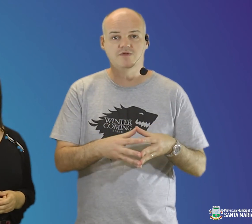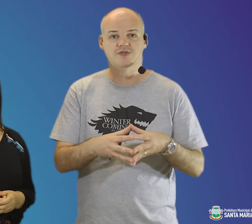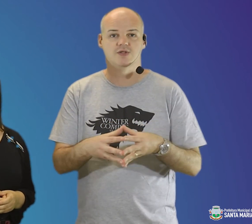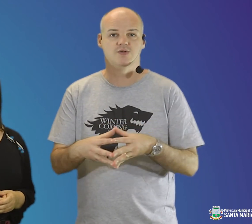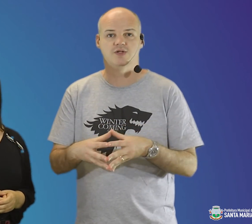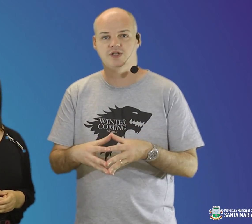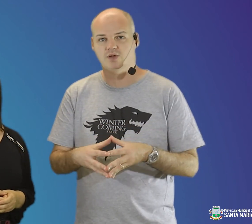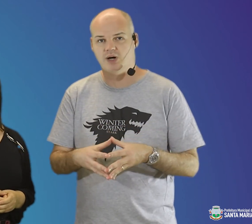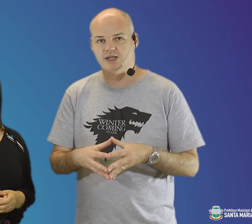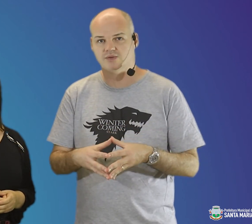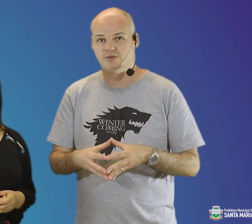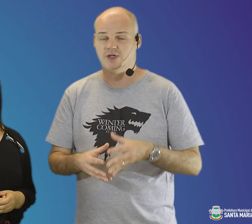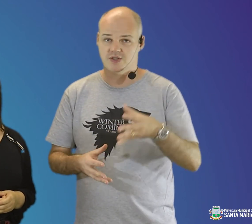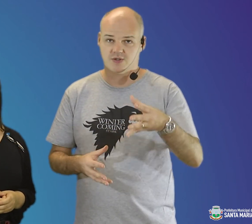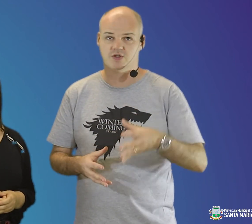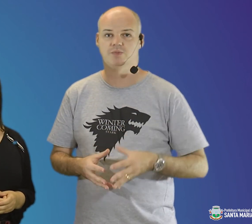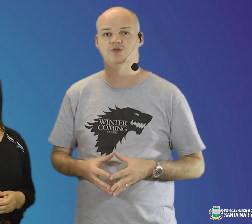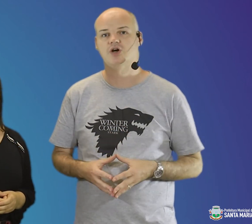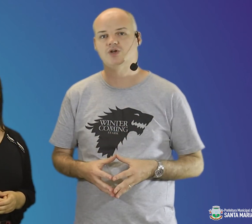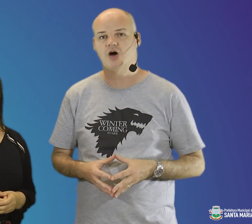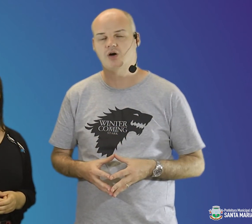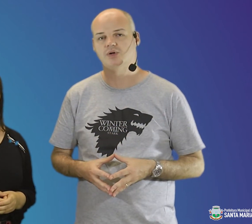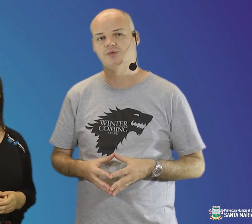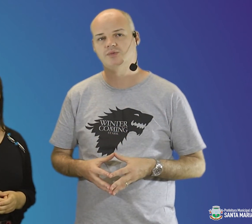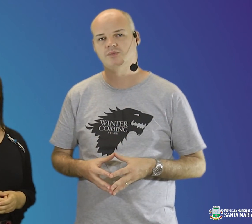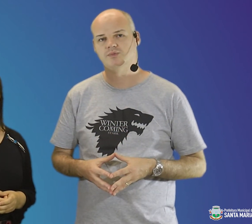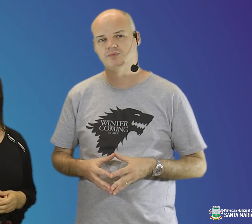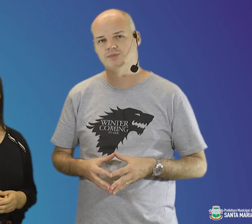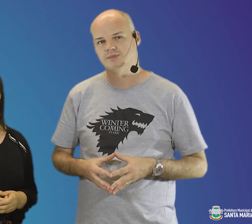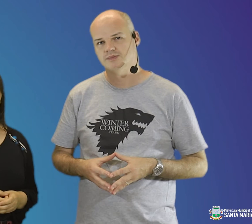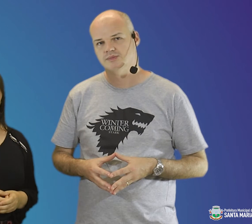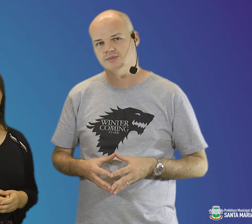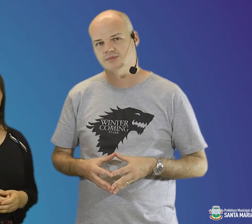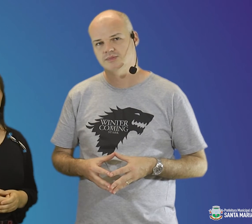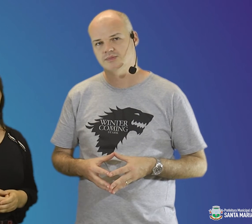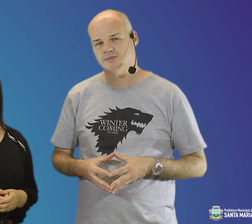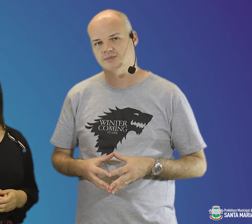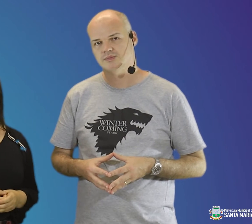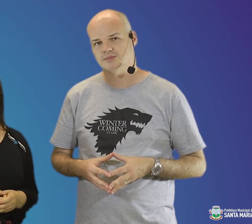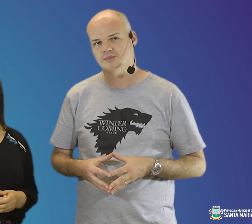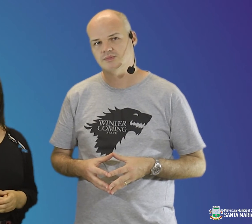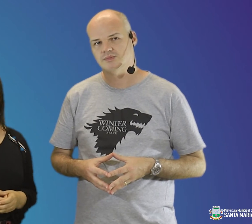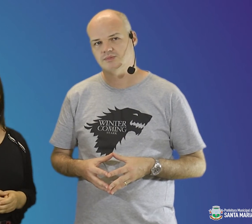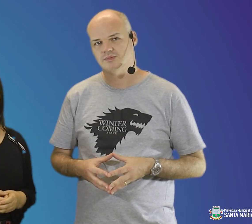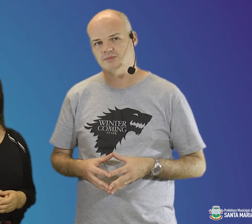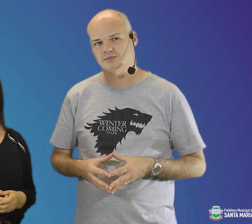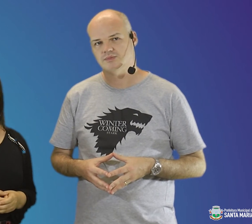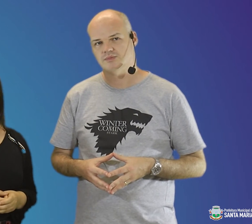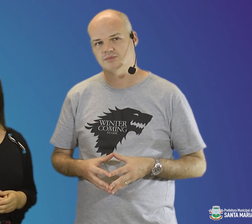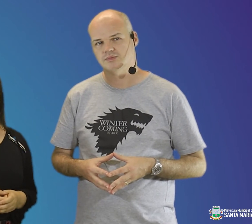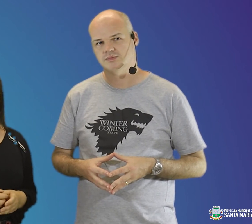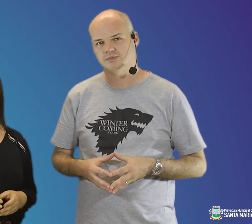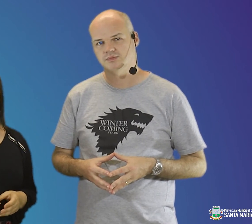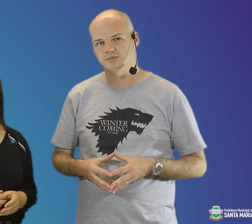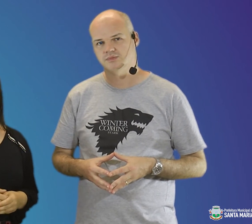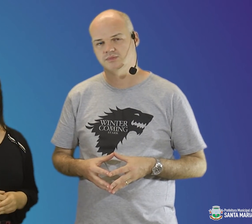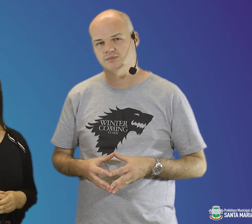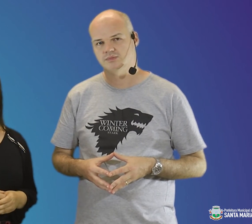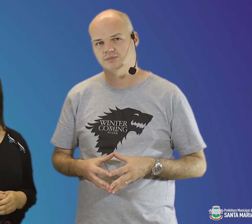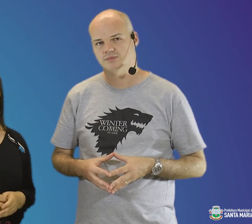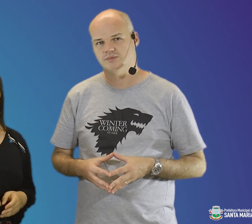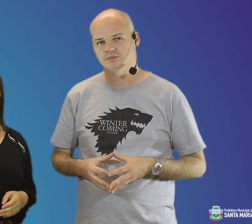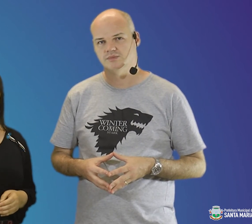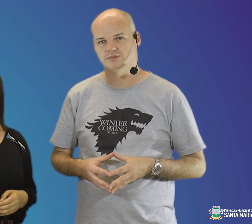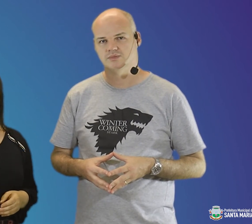1984, escrito por George Orwell. Na sociedade descrita por Orwell, todas as